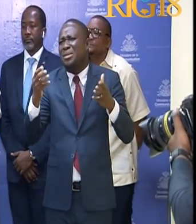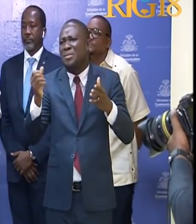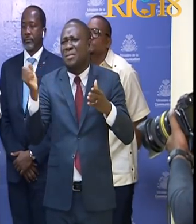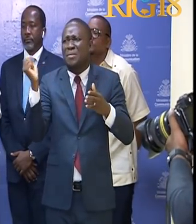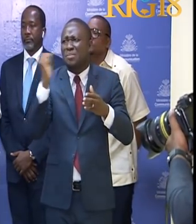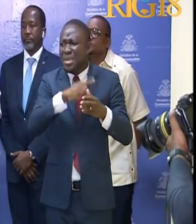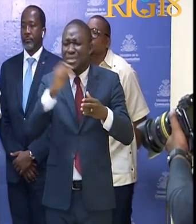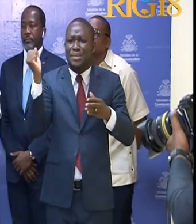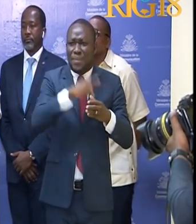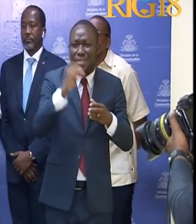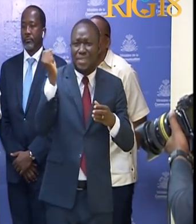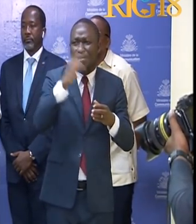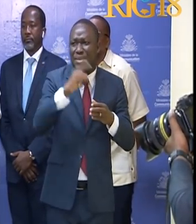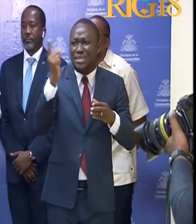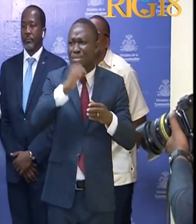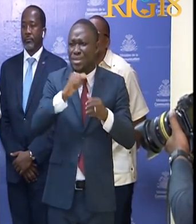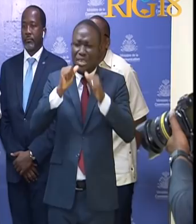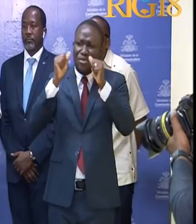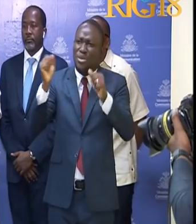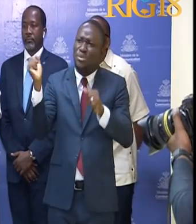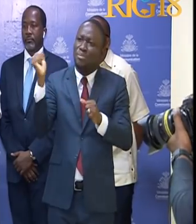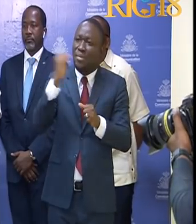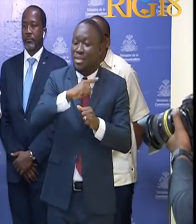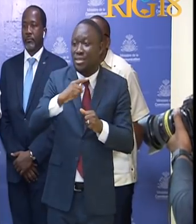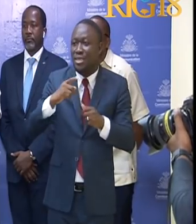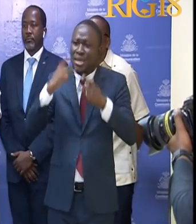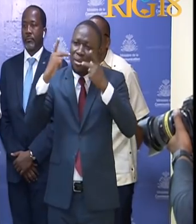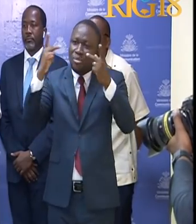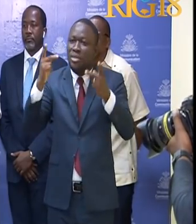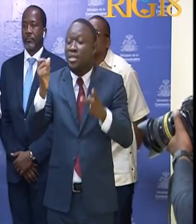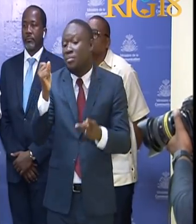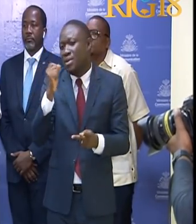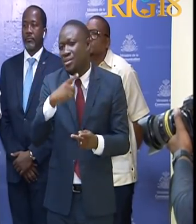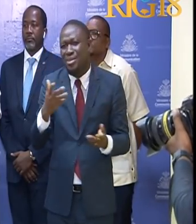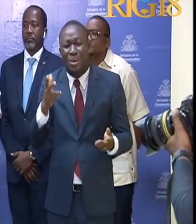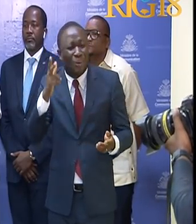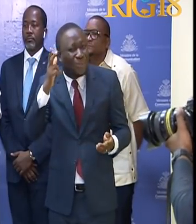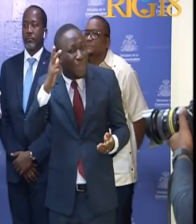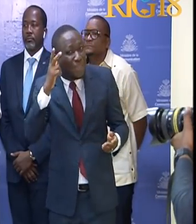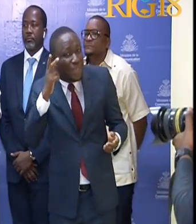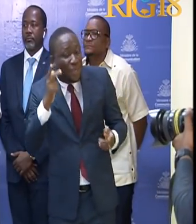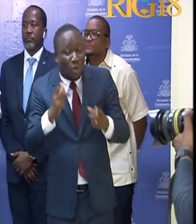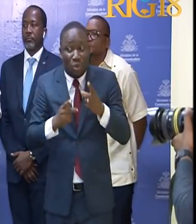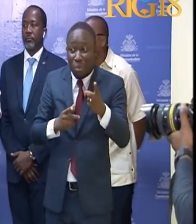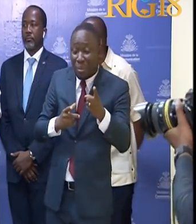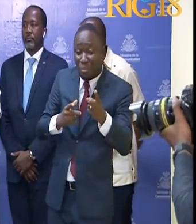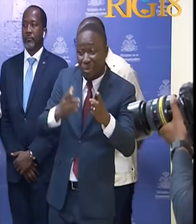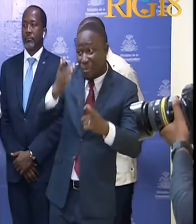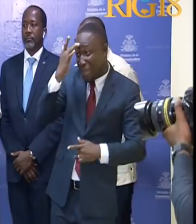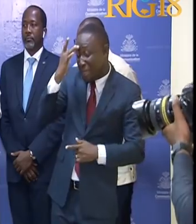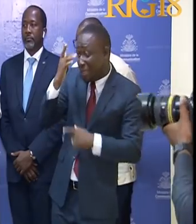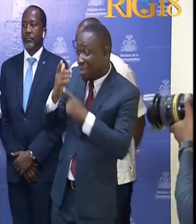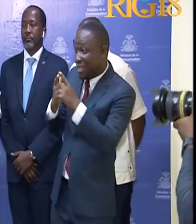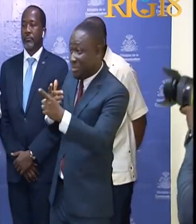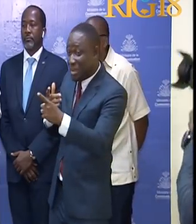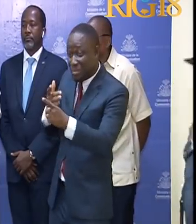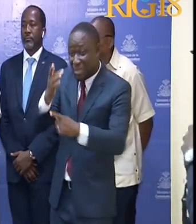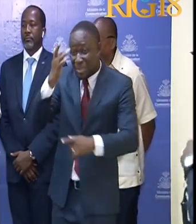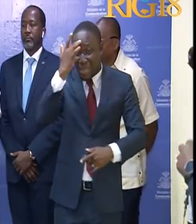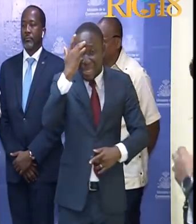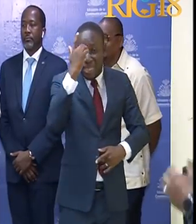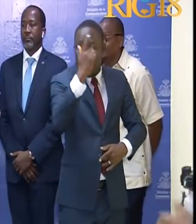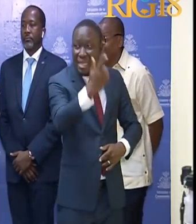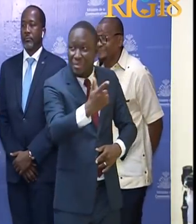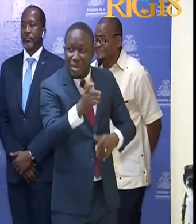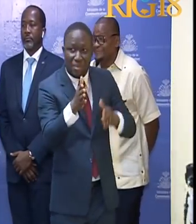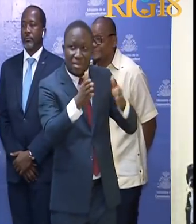k'ap circuler. Gen pile information k'ap circuler ou tande un tel gen coronavirus, un tel pa gen